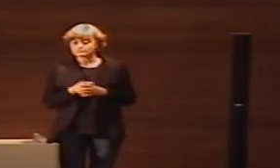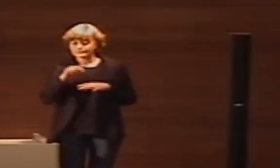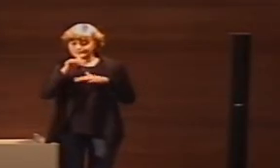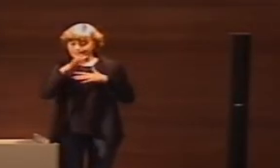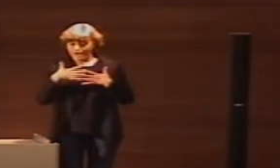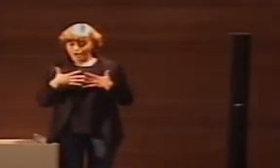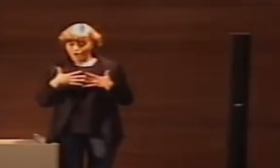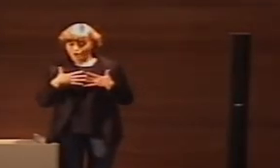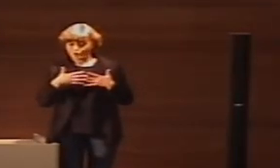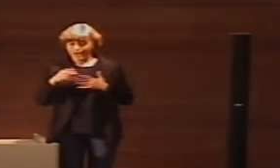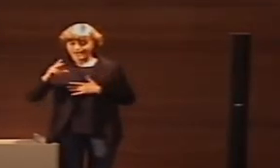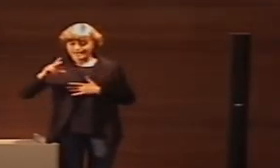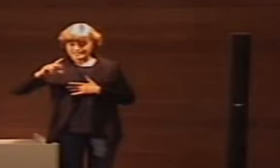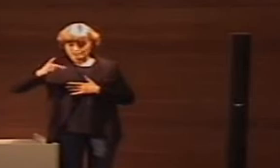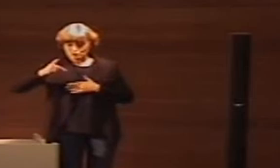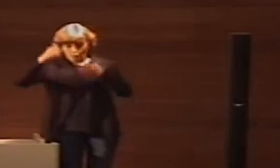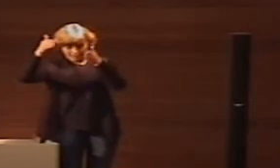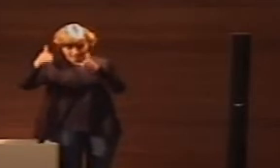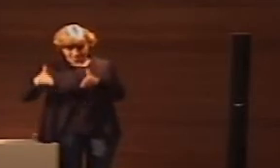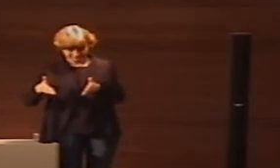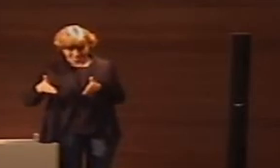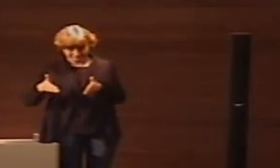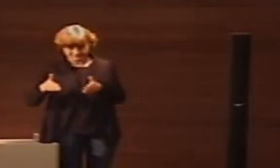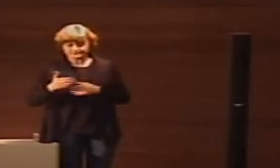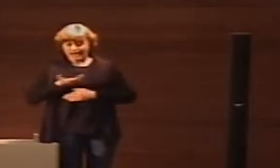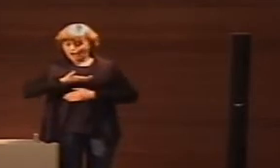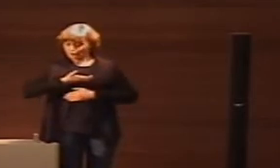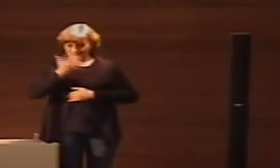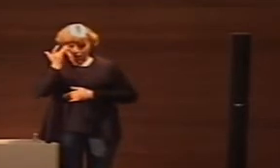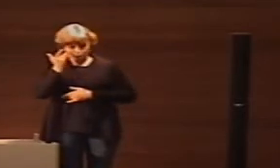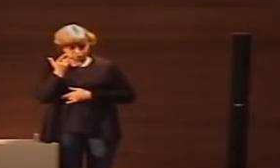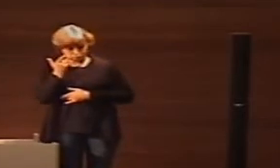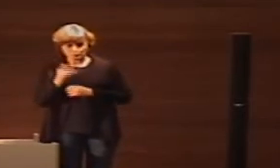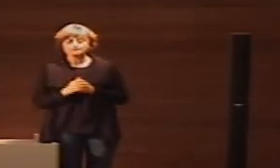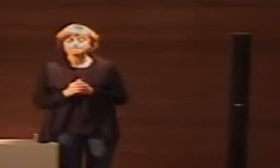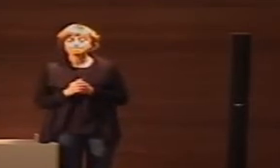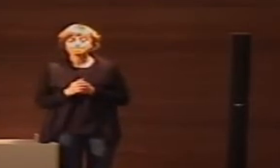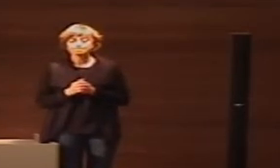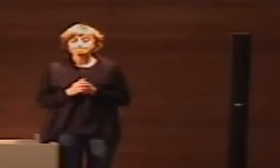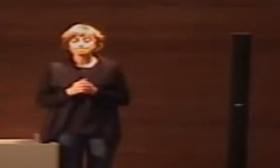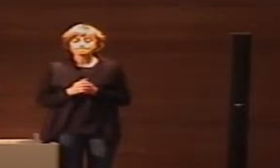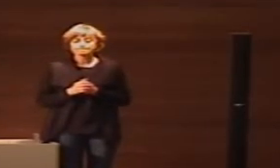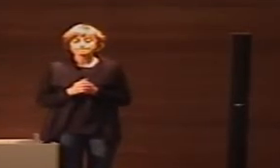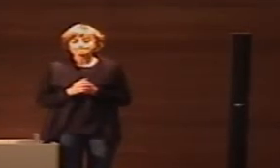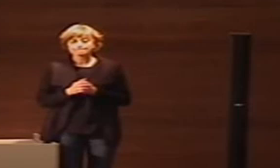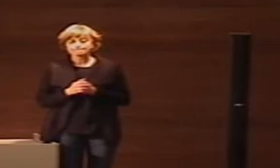abro el capítulo municipal. Algunas de las tendencias